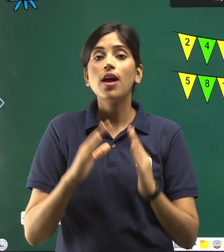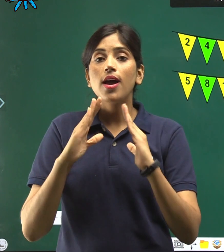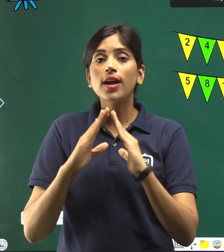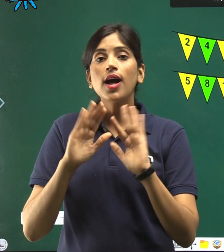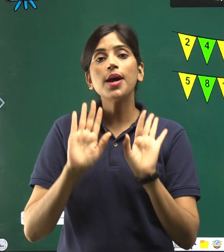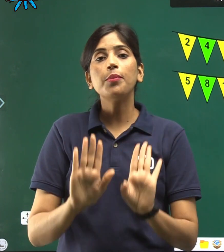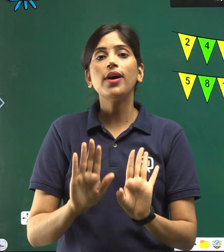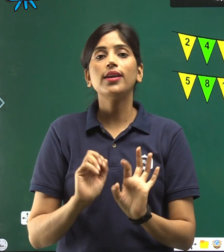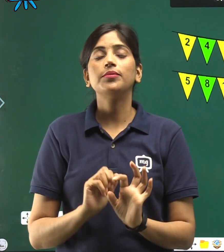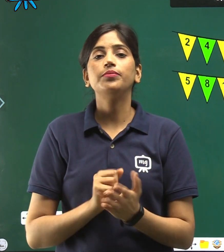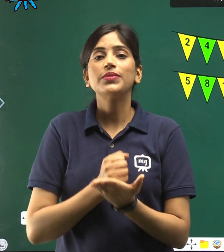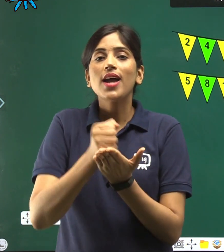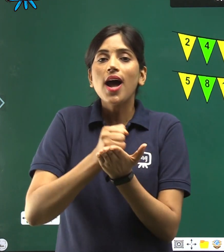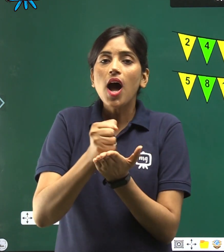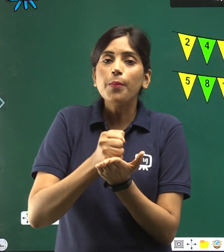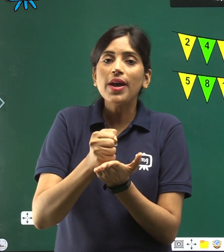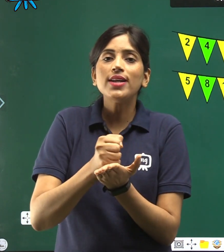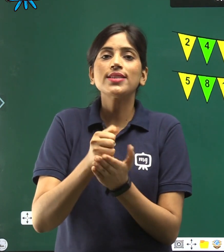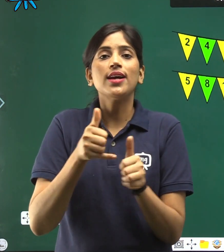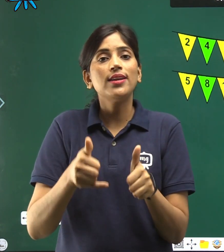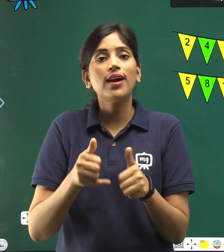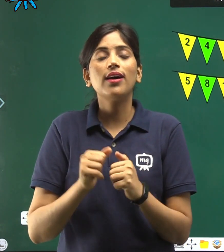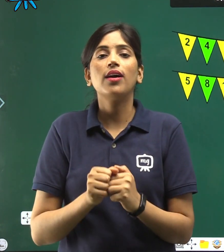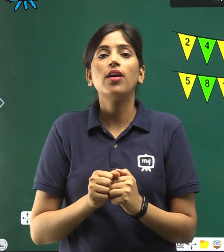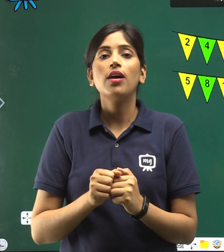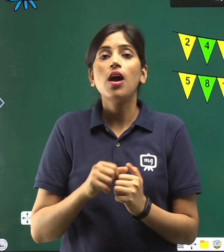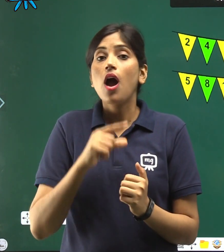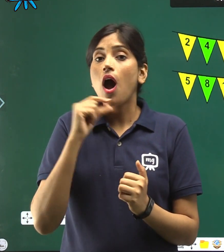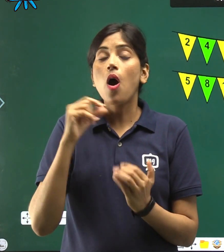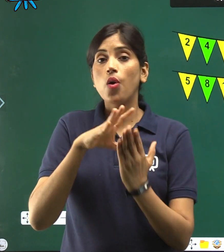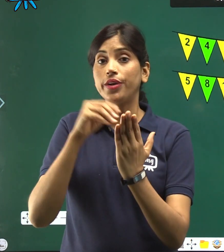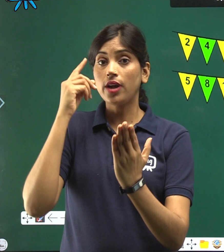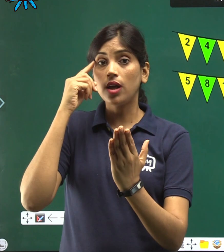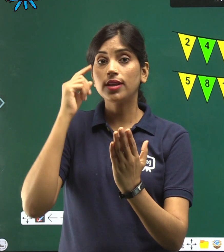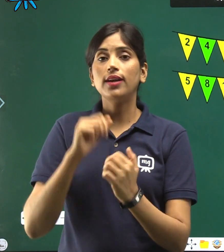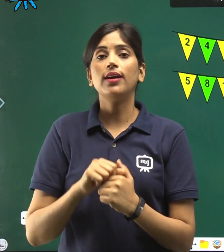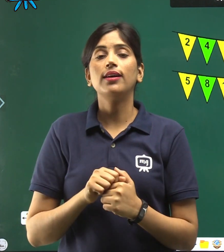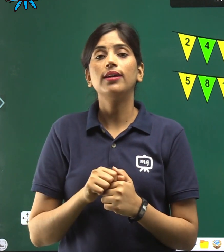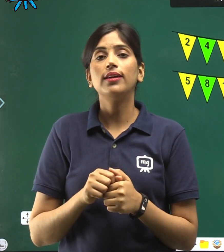घर पर अभ्यास करना और याद करना।